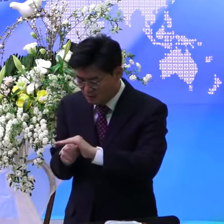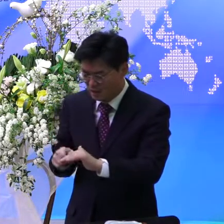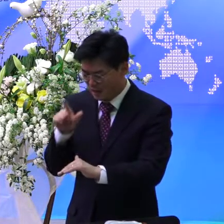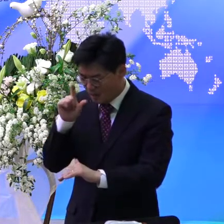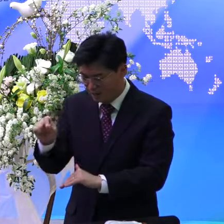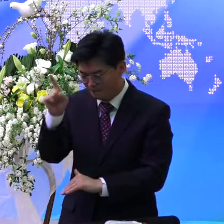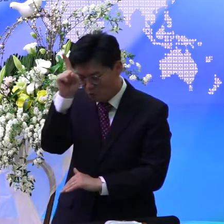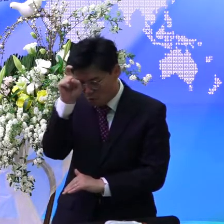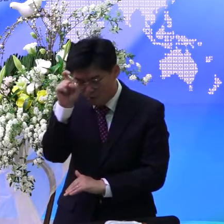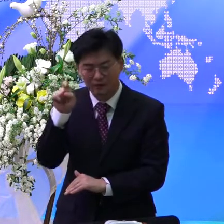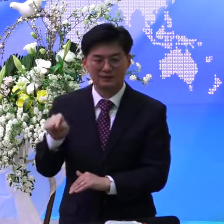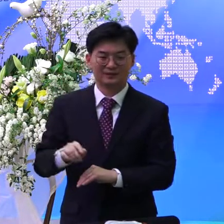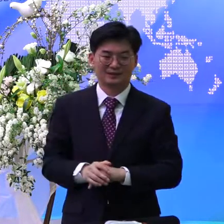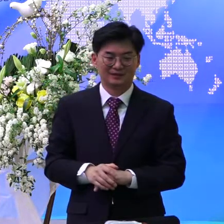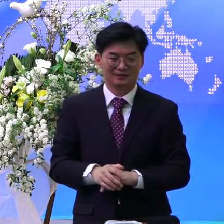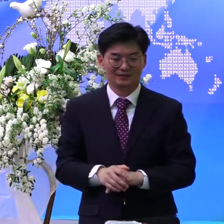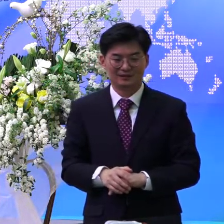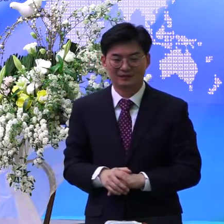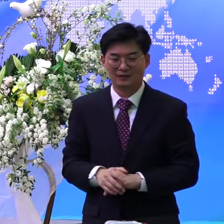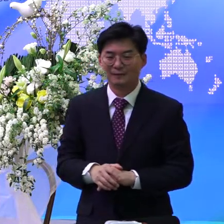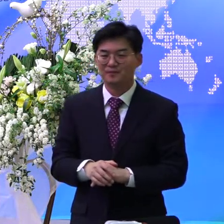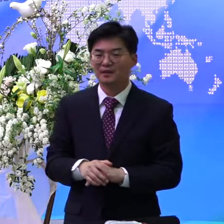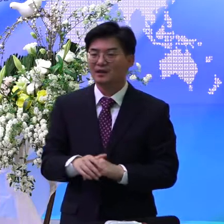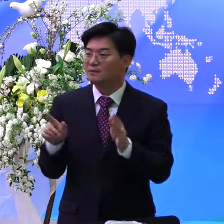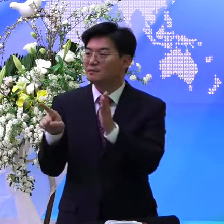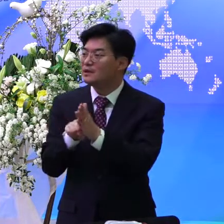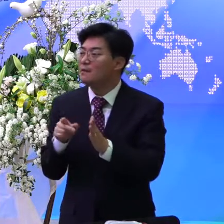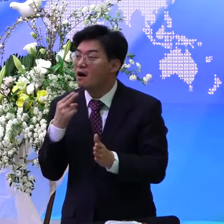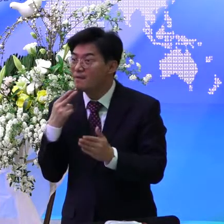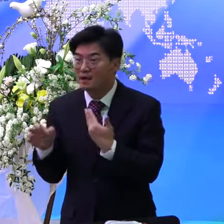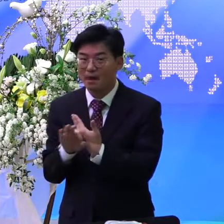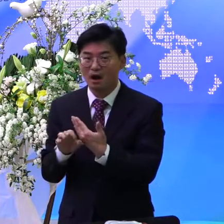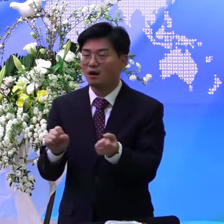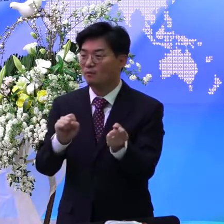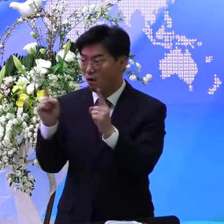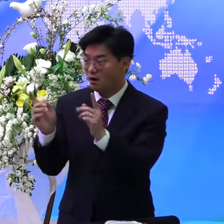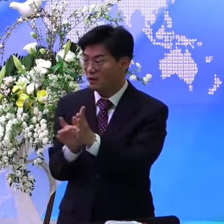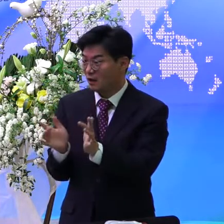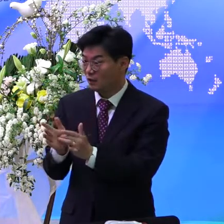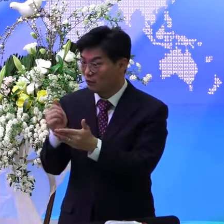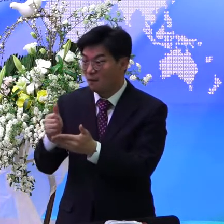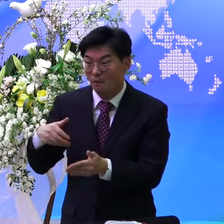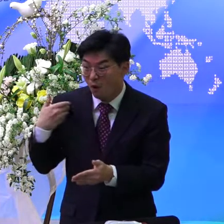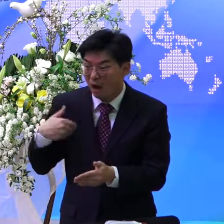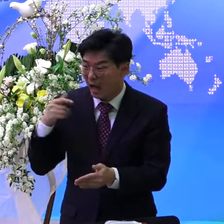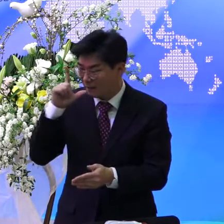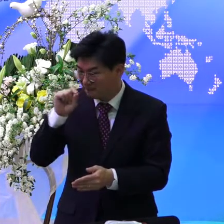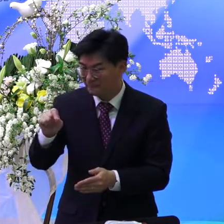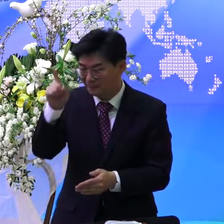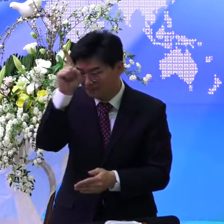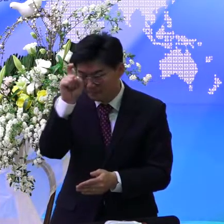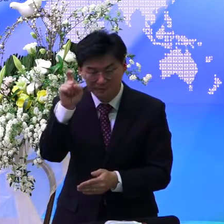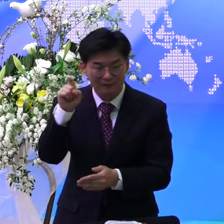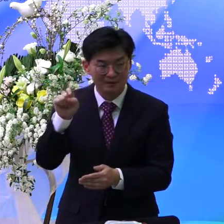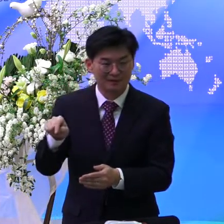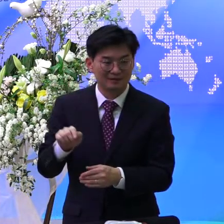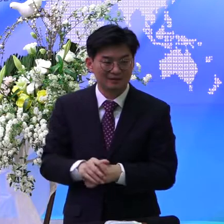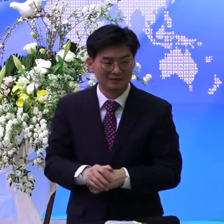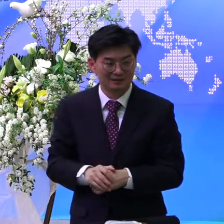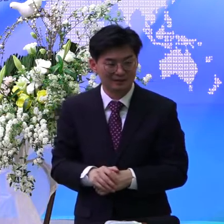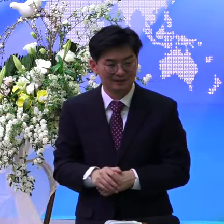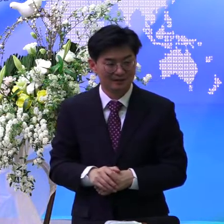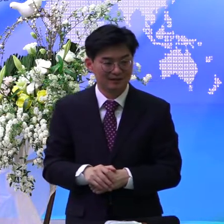전혀 하나님을 체험하지 못하는 부활의 주님을 만나지 못하는 그런 삶을 살다가 죽게 될 것입니다.